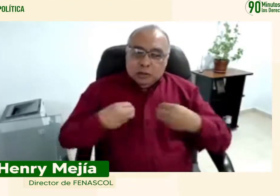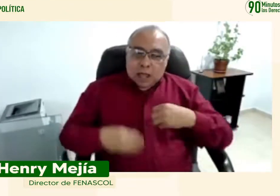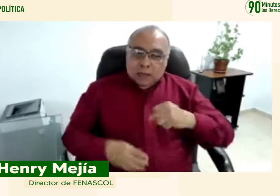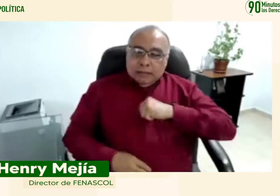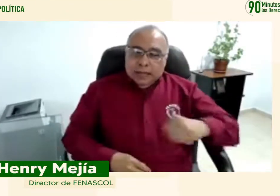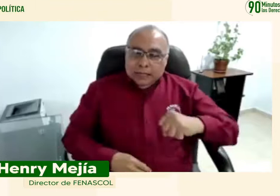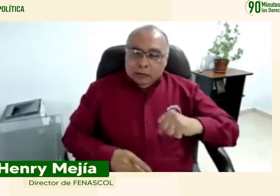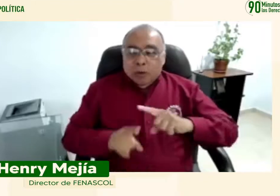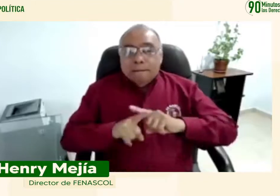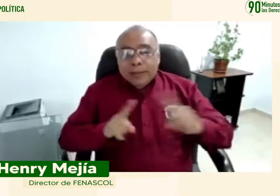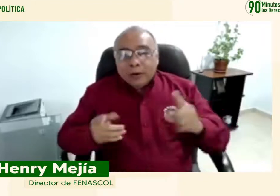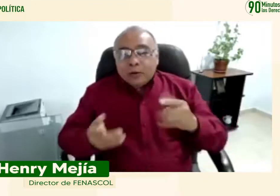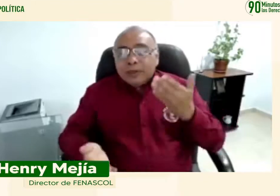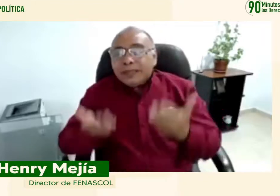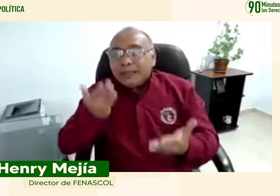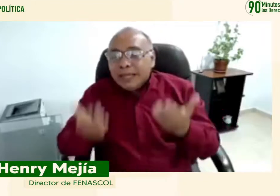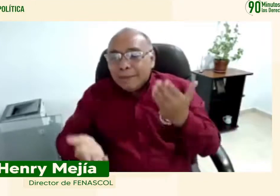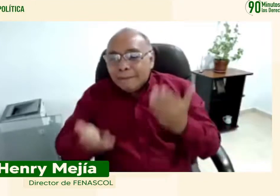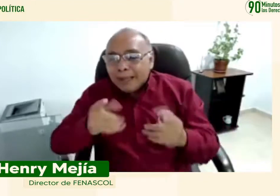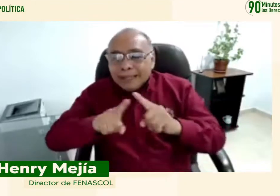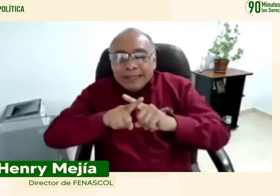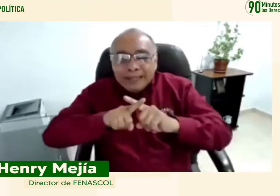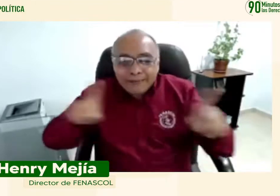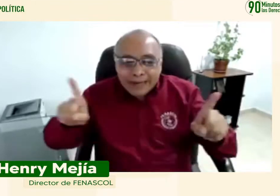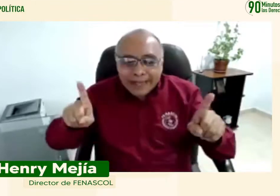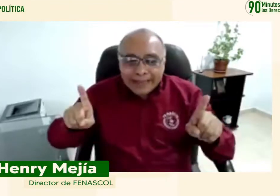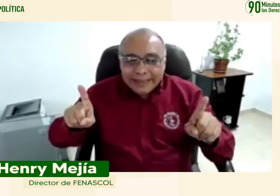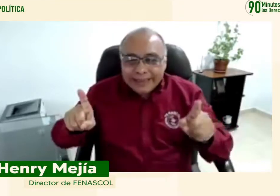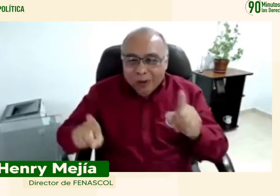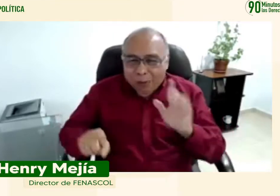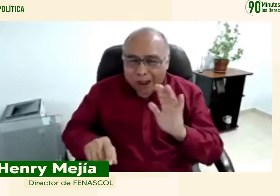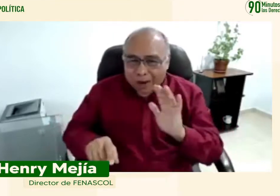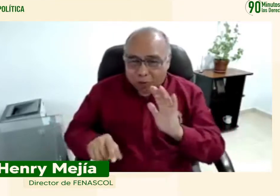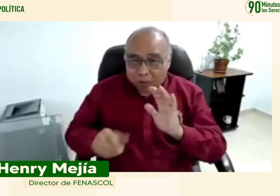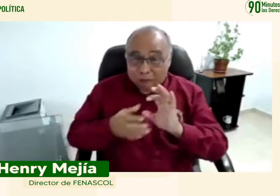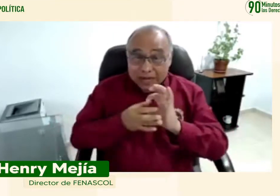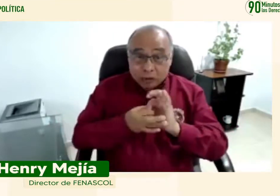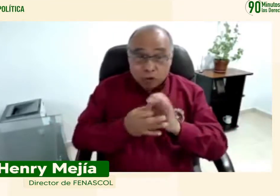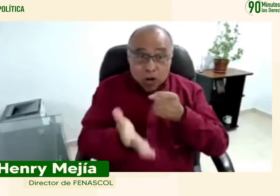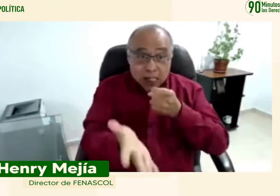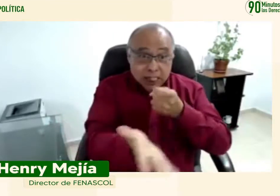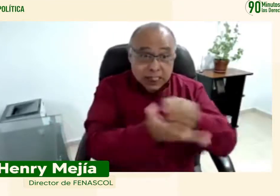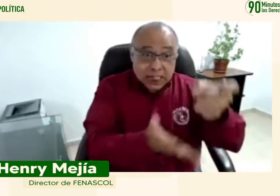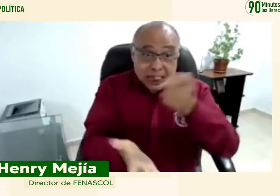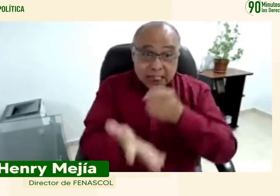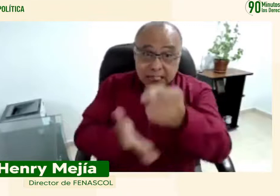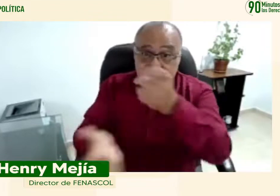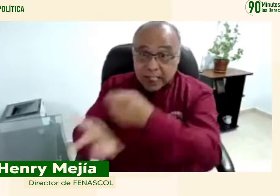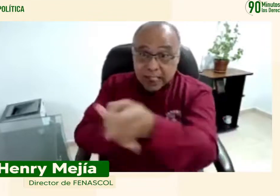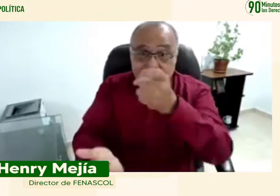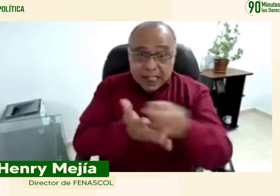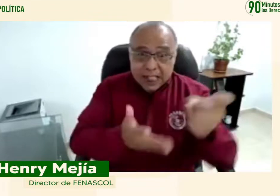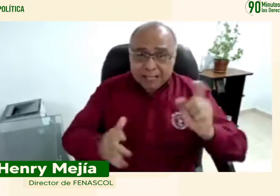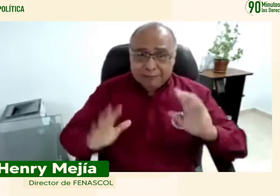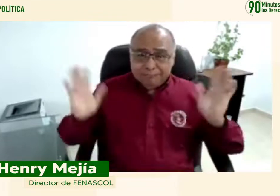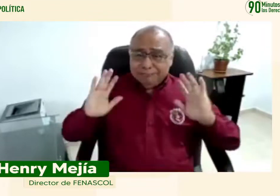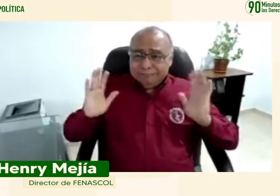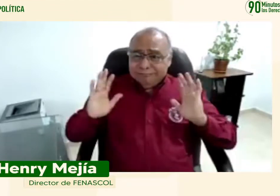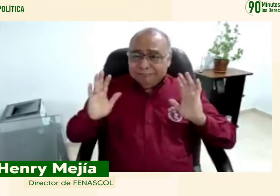hacerlo la constitución nos da ese derecho debemos aprovecharlo es un deber pero desde finas core no quiere decir